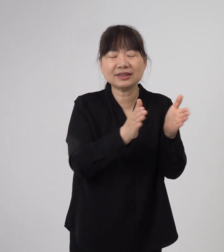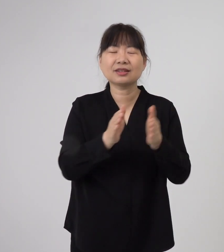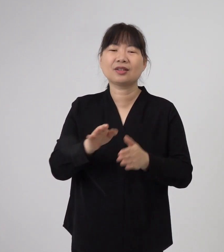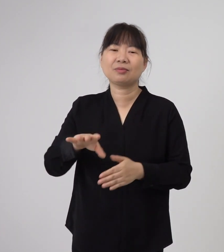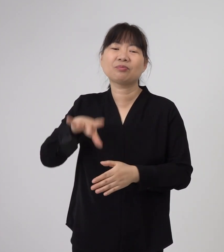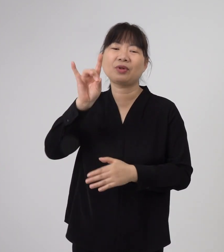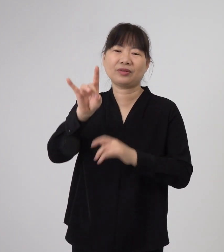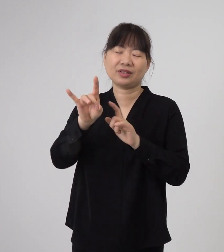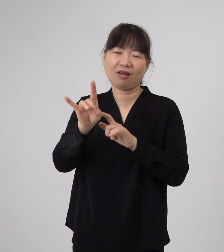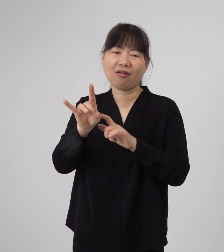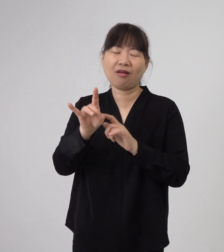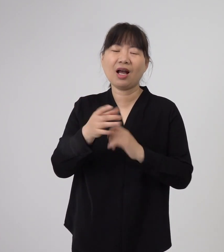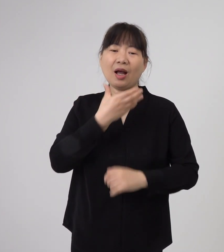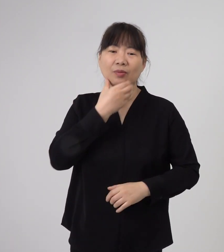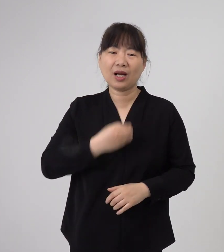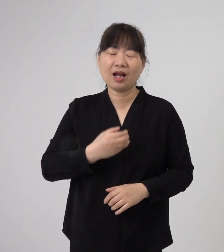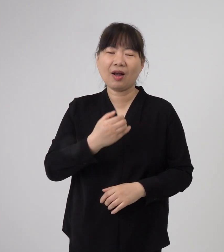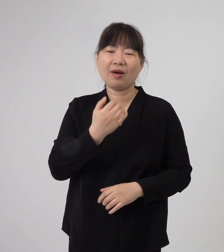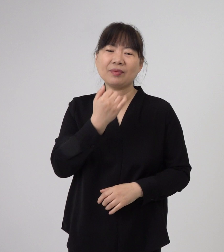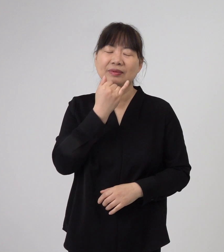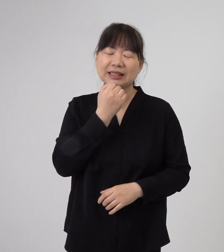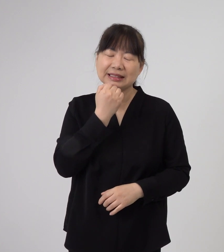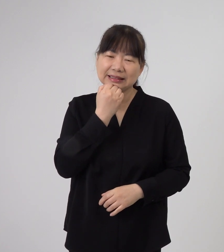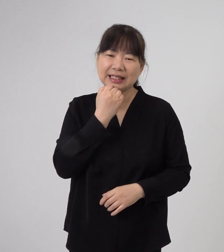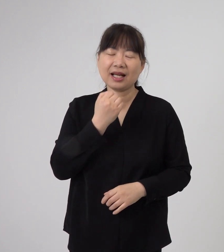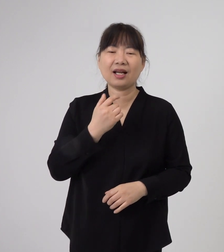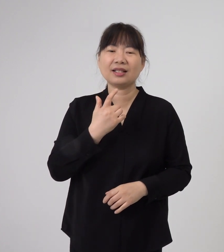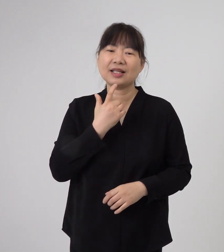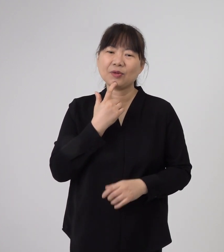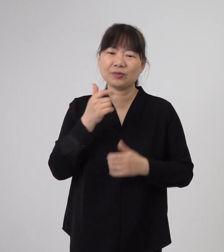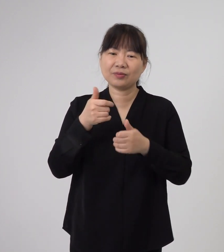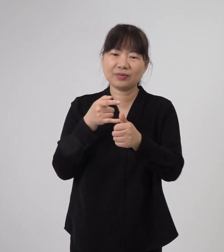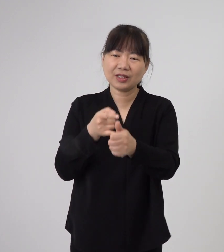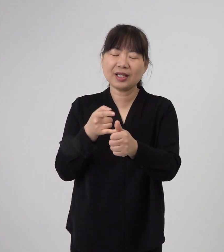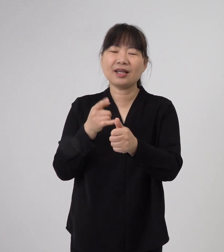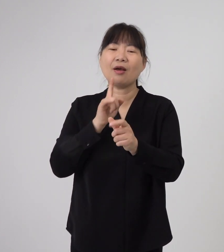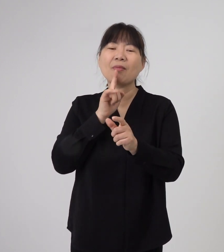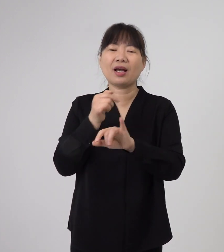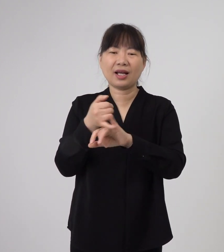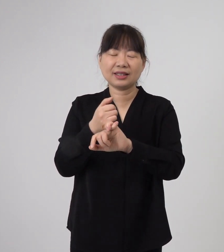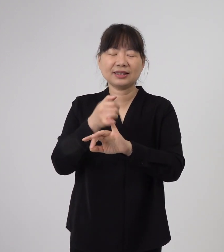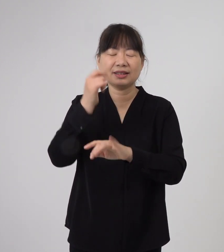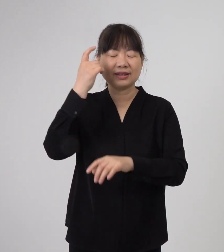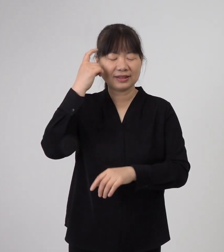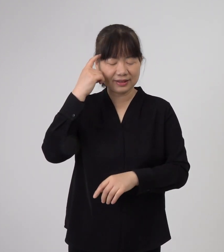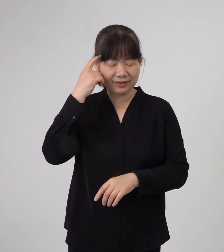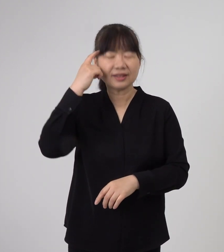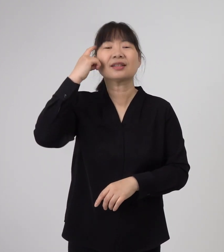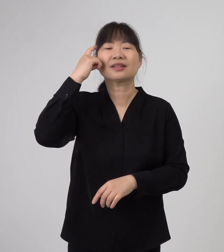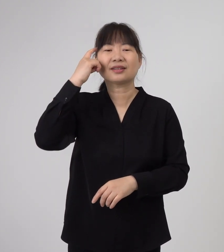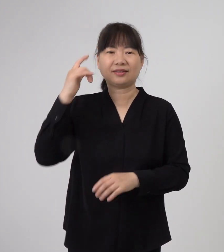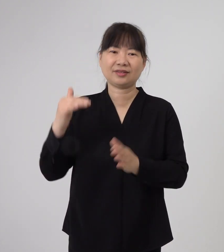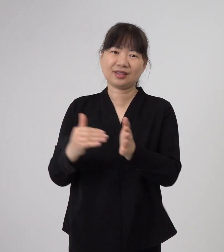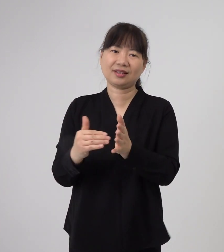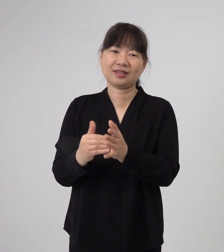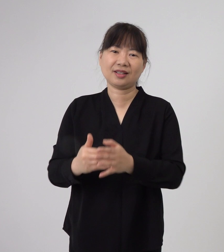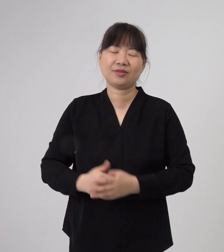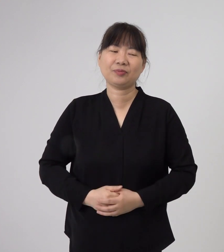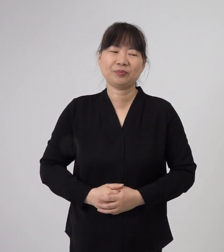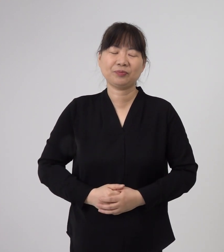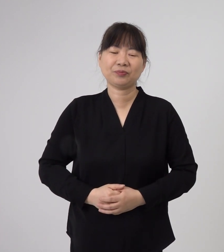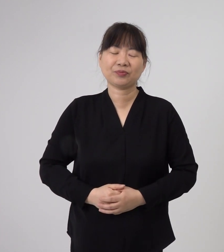아브라함과 이삭과 야곱에게 하신 언약을 기억하사. 그러면 도대체